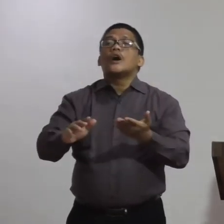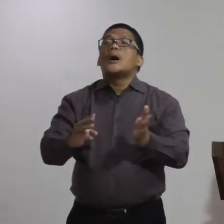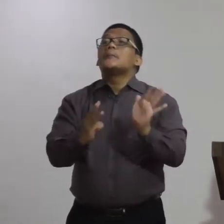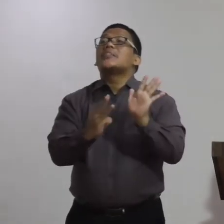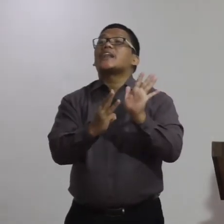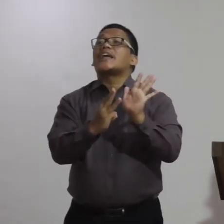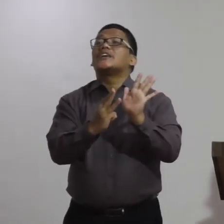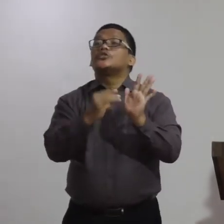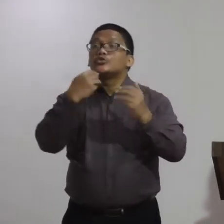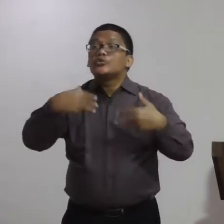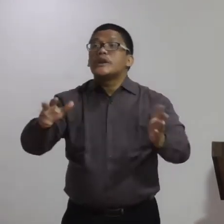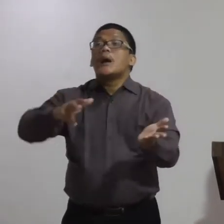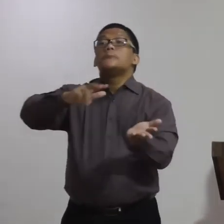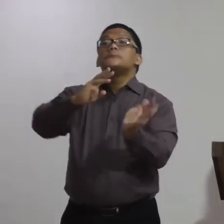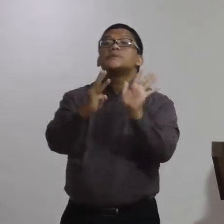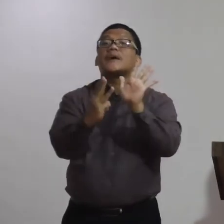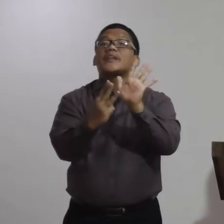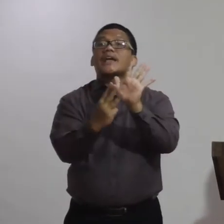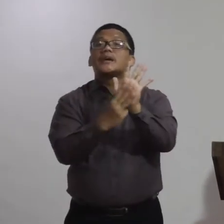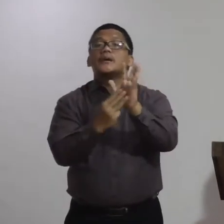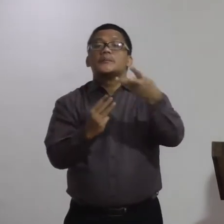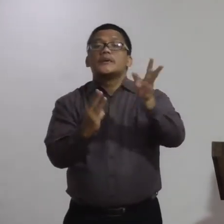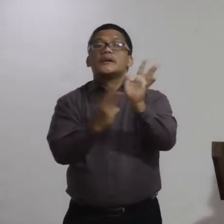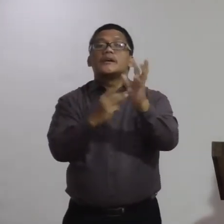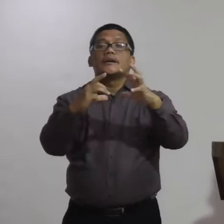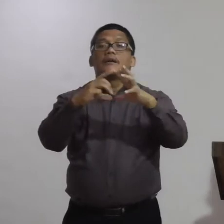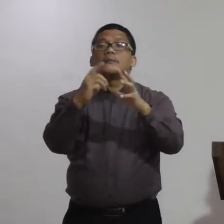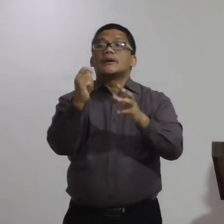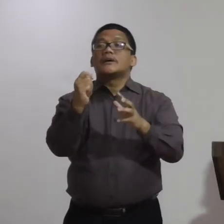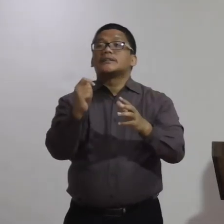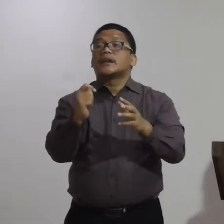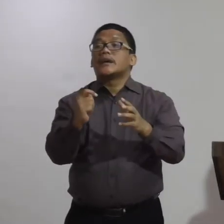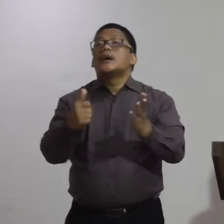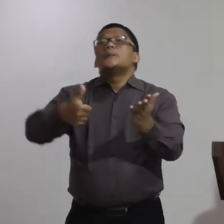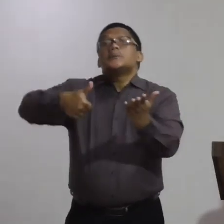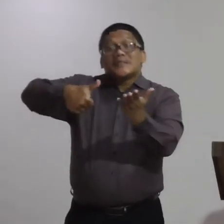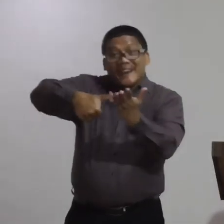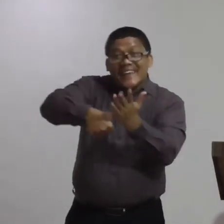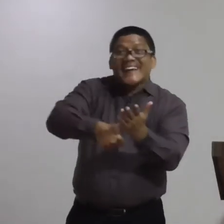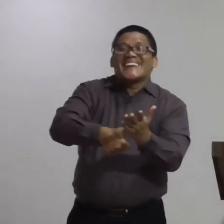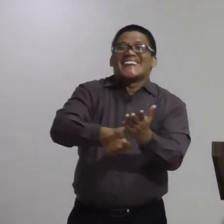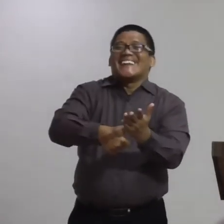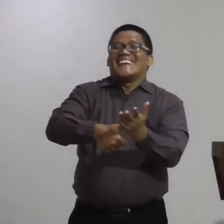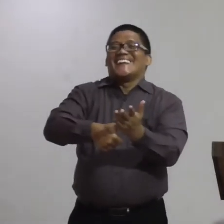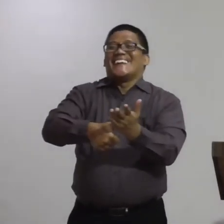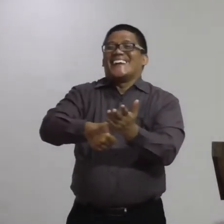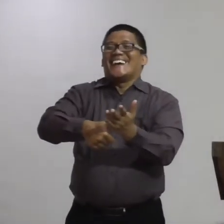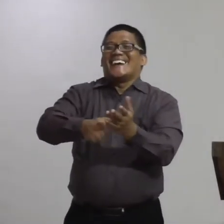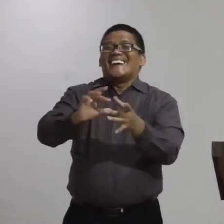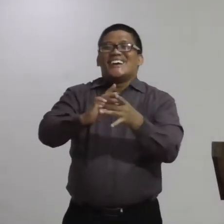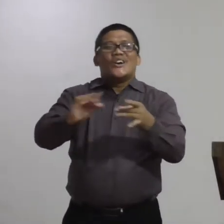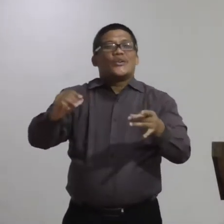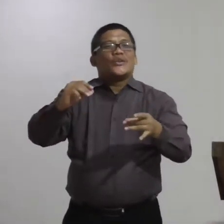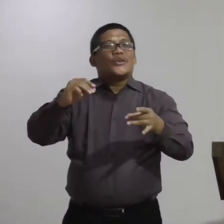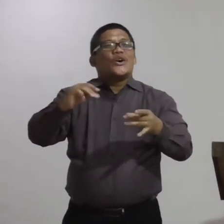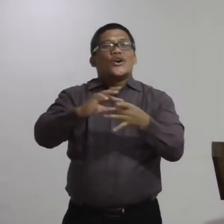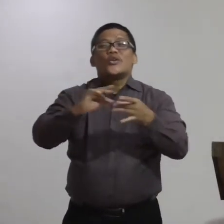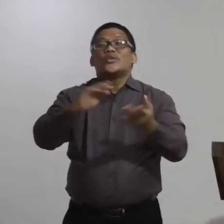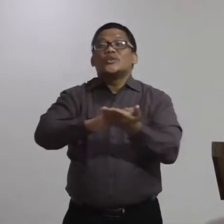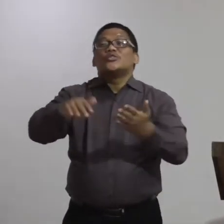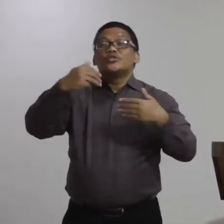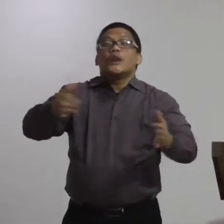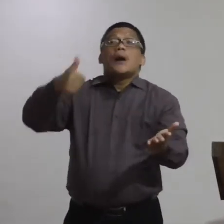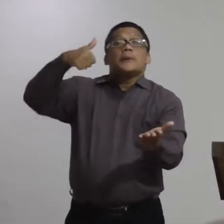memateraikannya, ya, dia sahkan, ya, dia materaikan sehingga